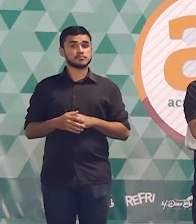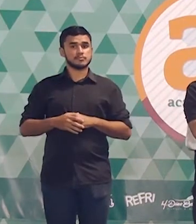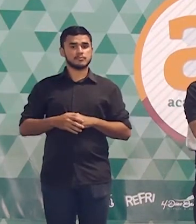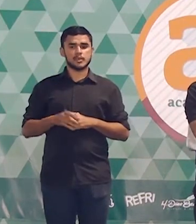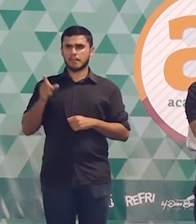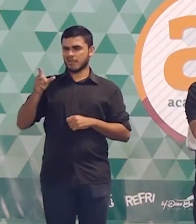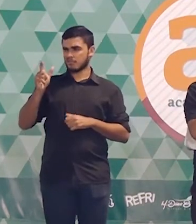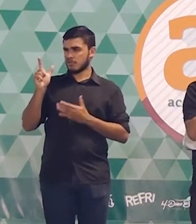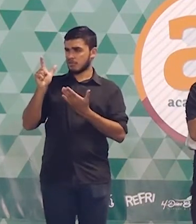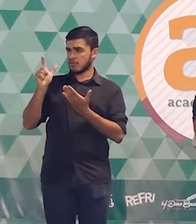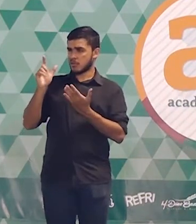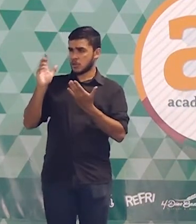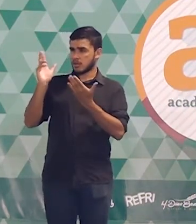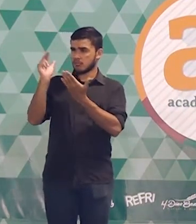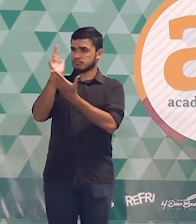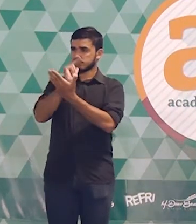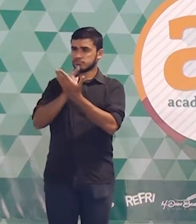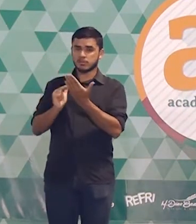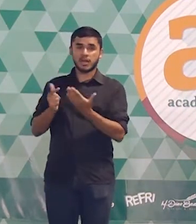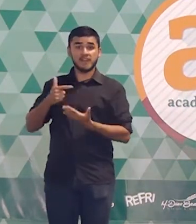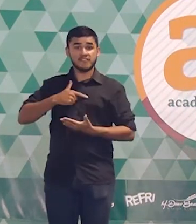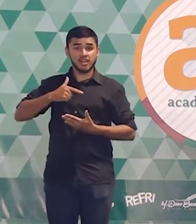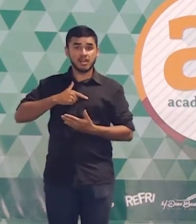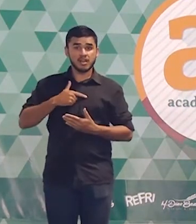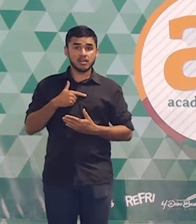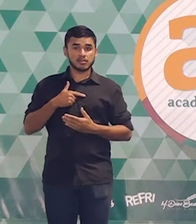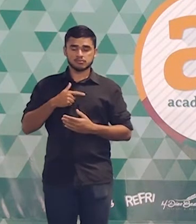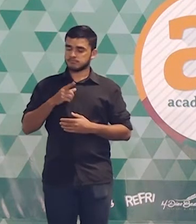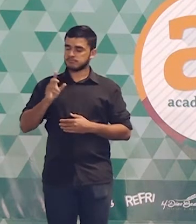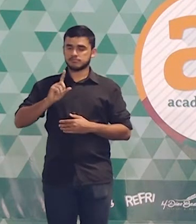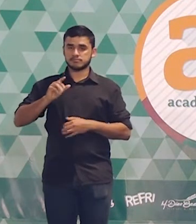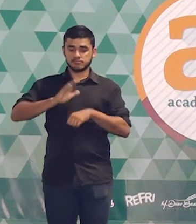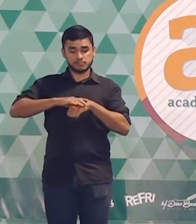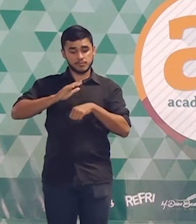quadro é feio. É não. Feia é a sua atitude.